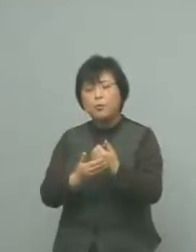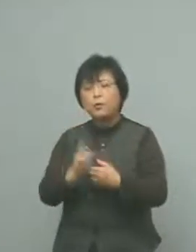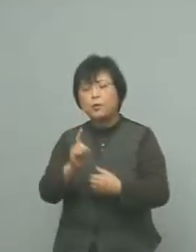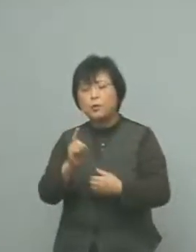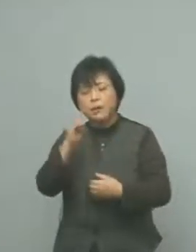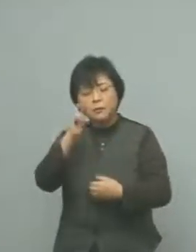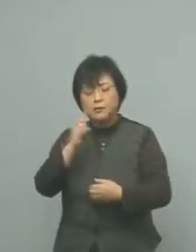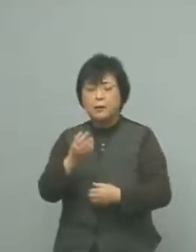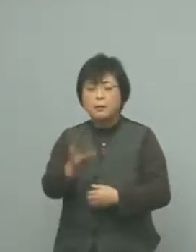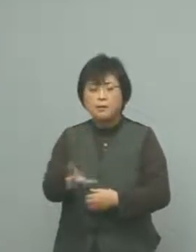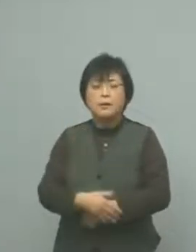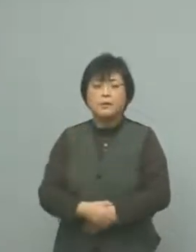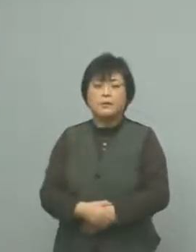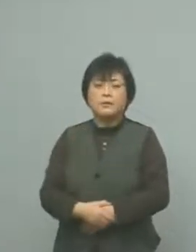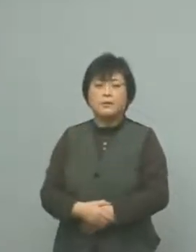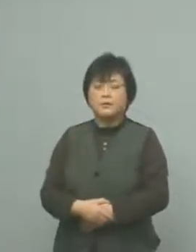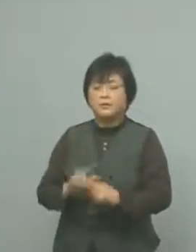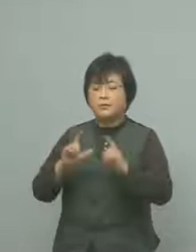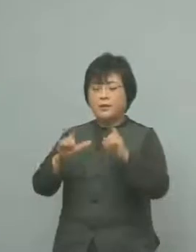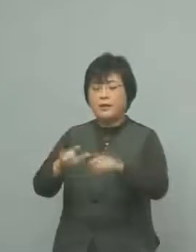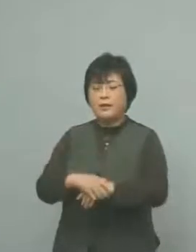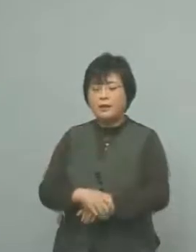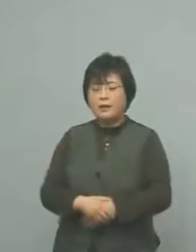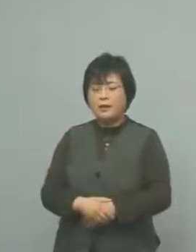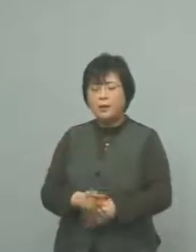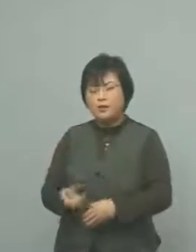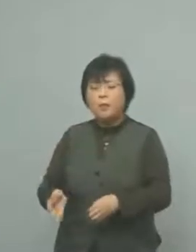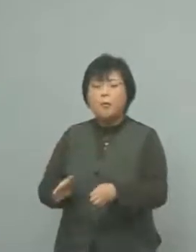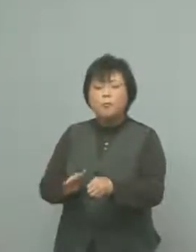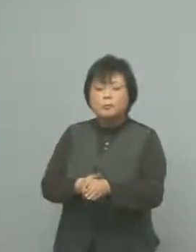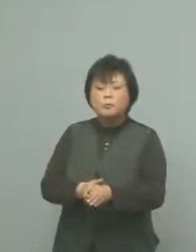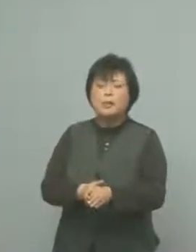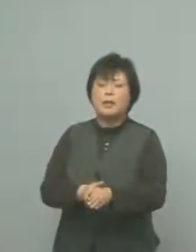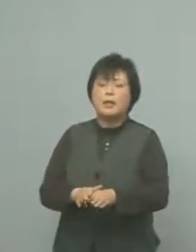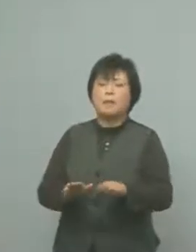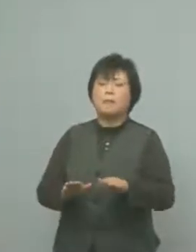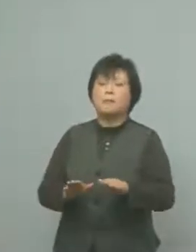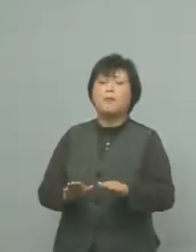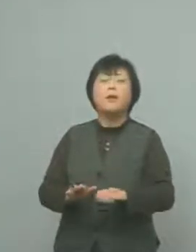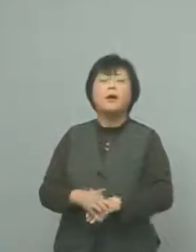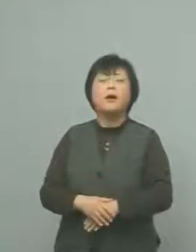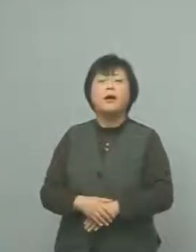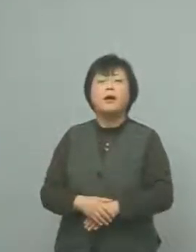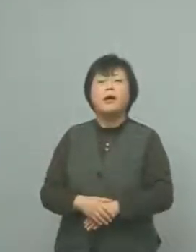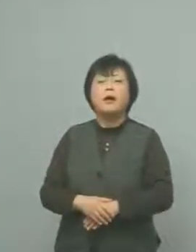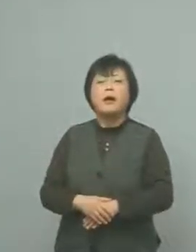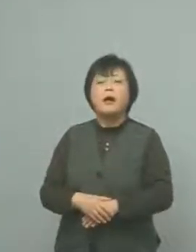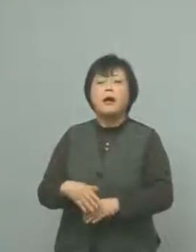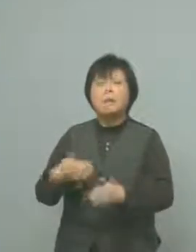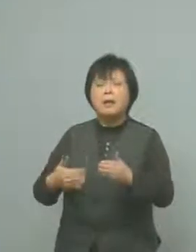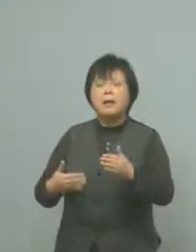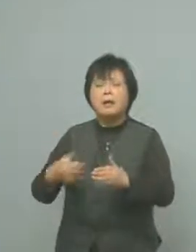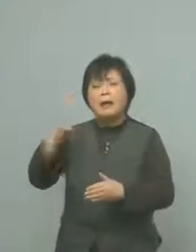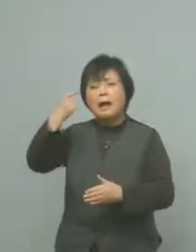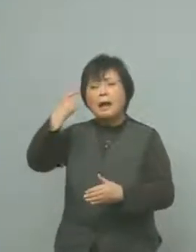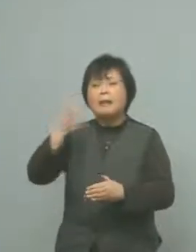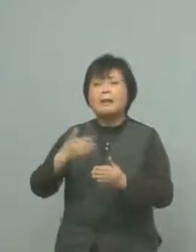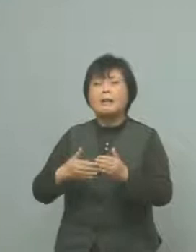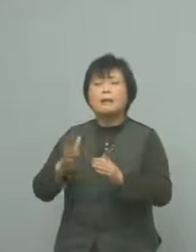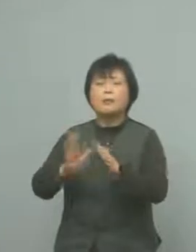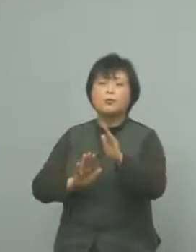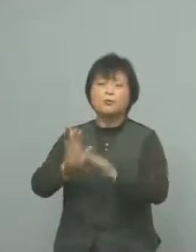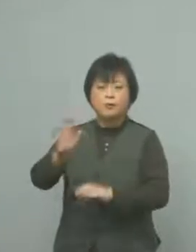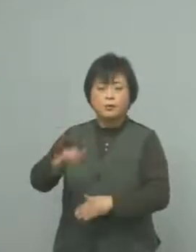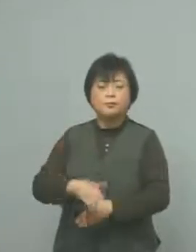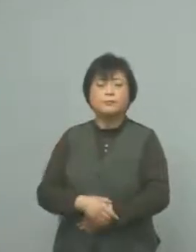に、まあ、それも含めてちょっと今はまだ考えていない状況でござい